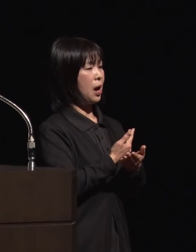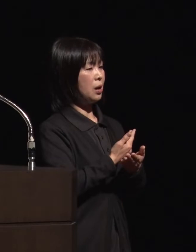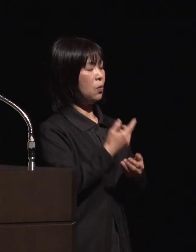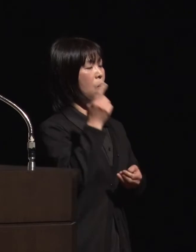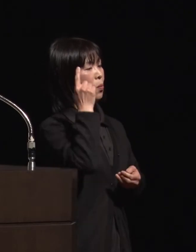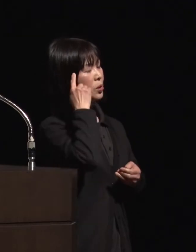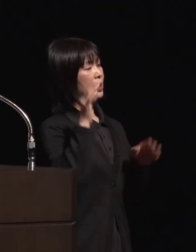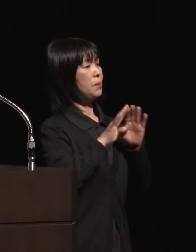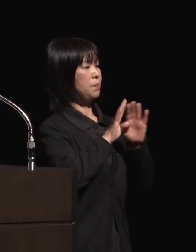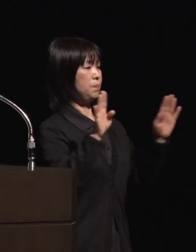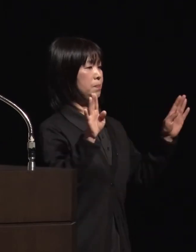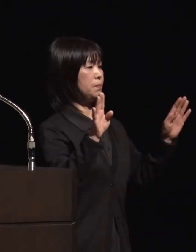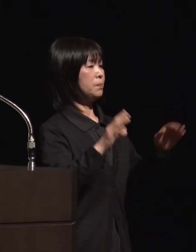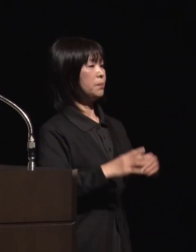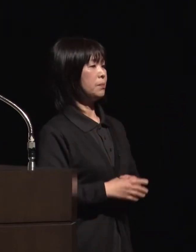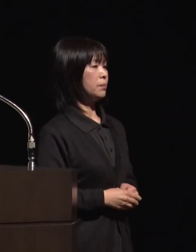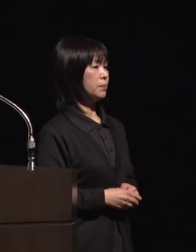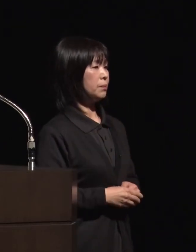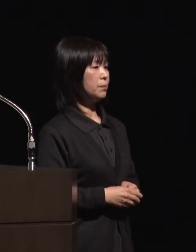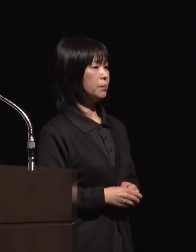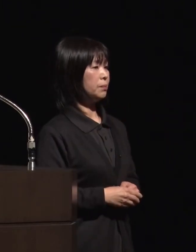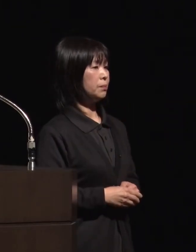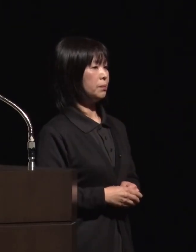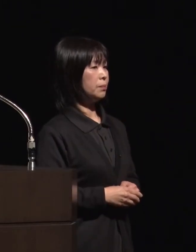いで開催いたします。